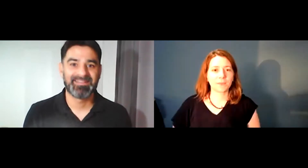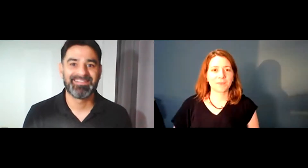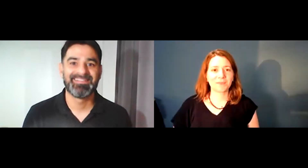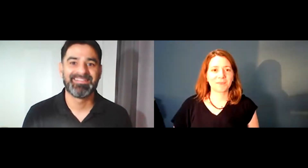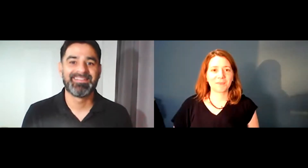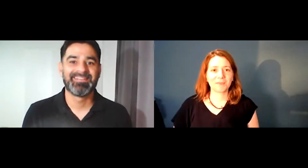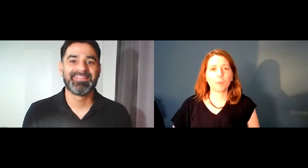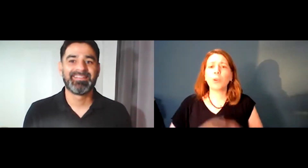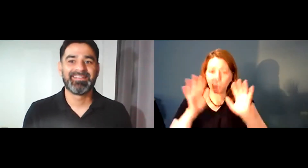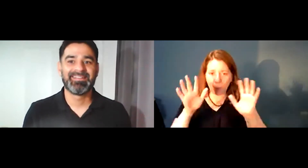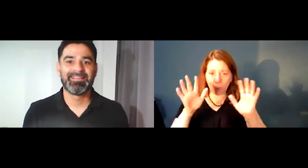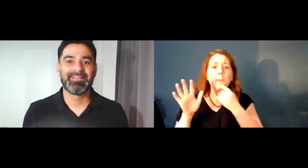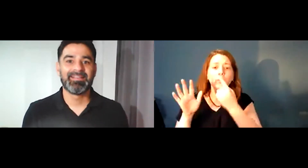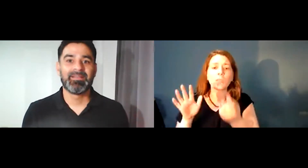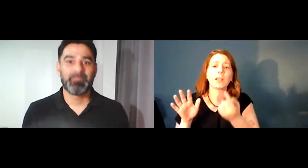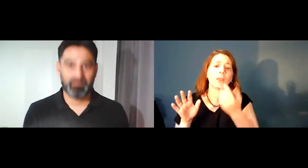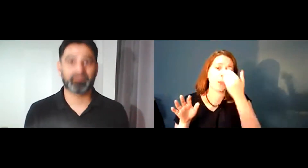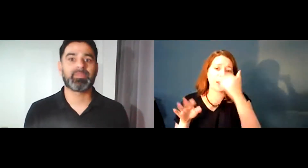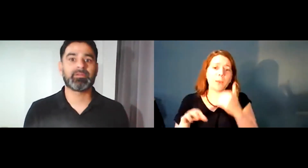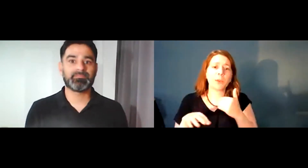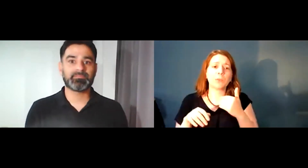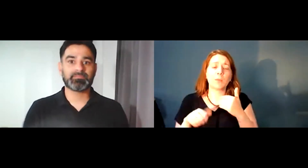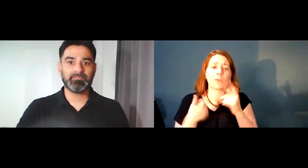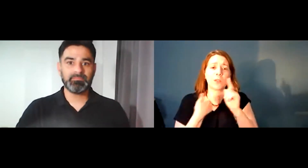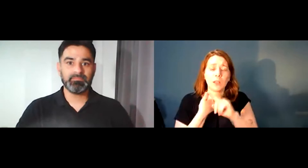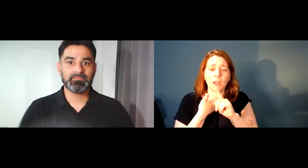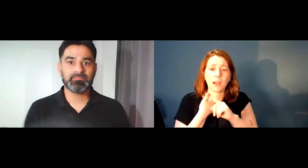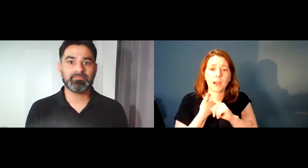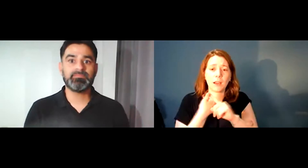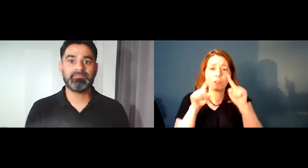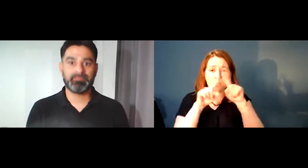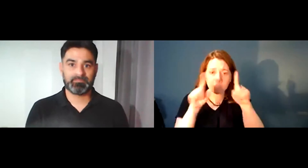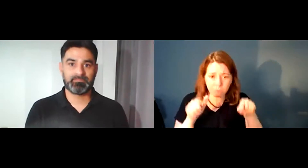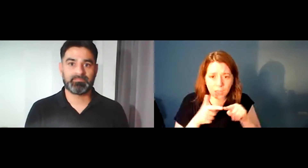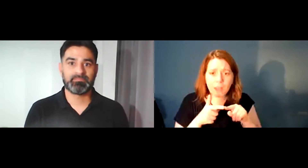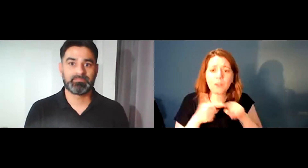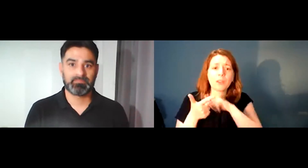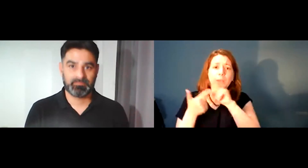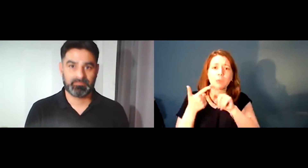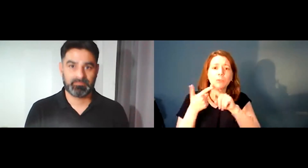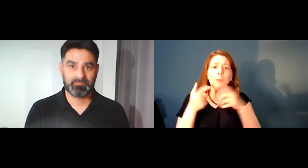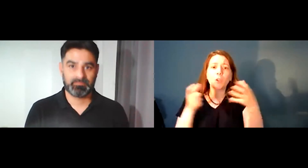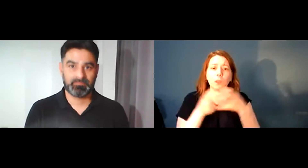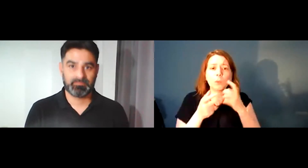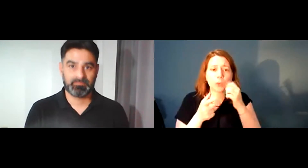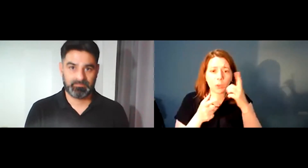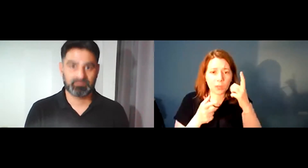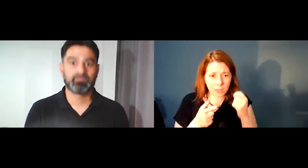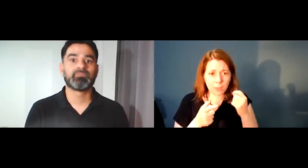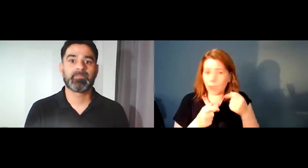A ver. Bueno, vamos a preguntarla. Después le preguntamos a lo del certificado y preguntamos lo del grupo de WhatsApp. Ahora,